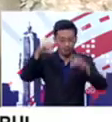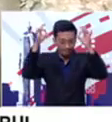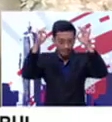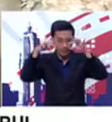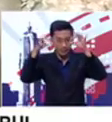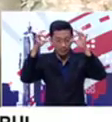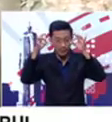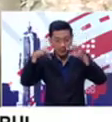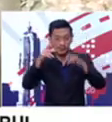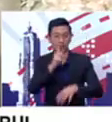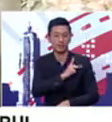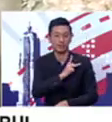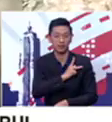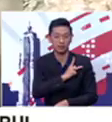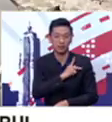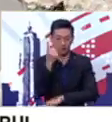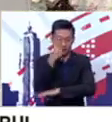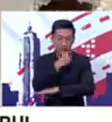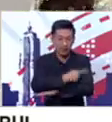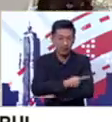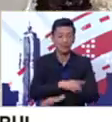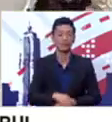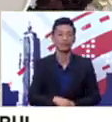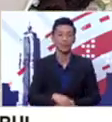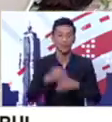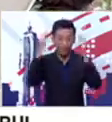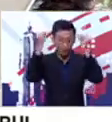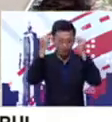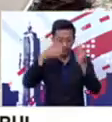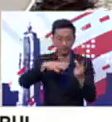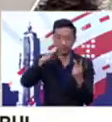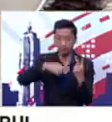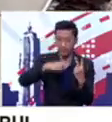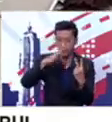keberkatan penghulu segala hari itu. Majlis persandingan kedua mempelai